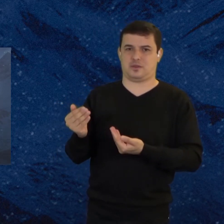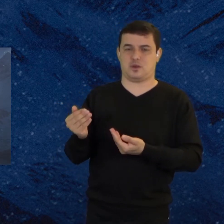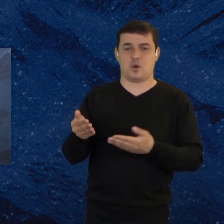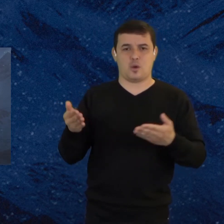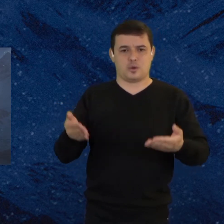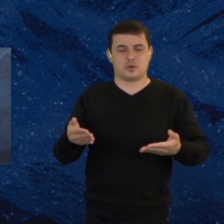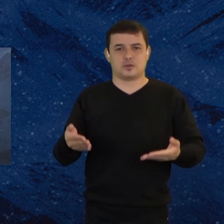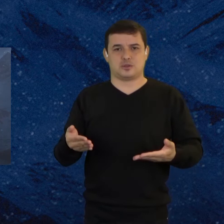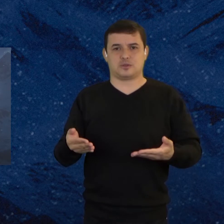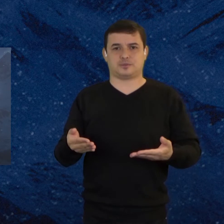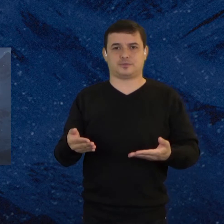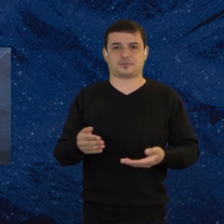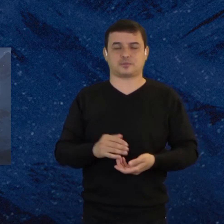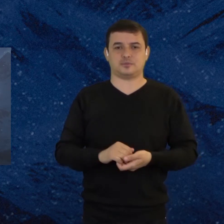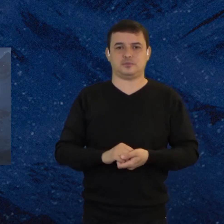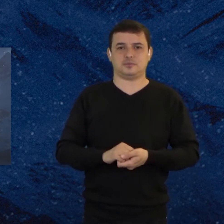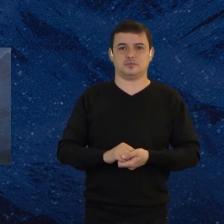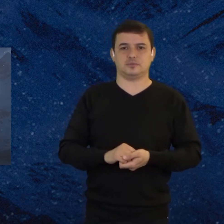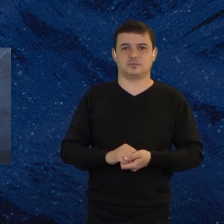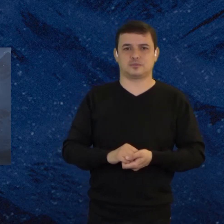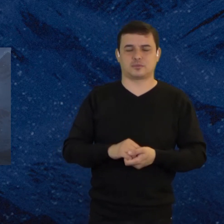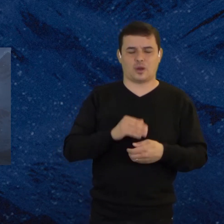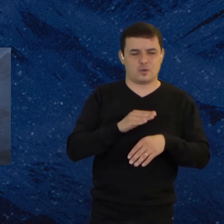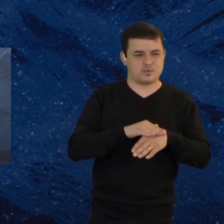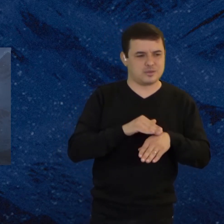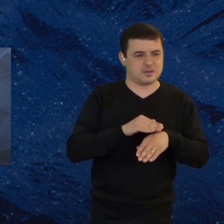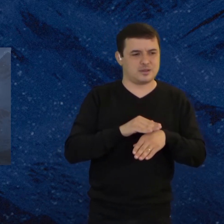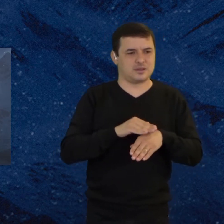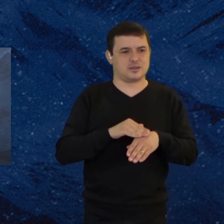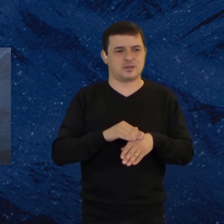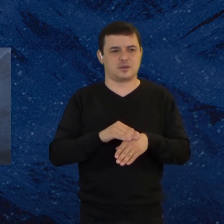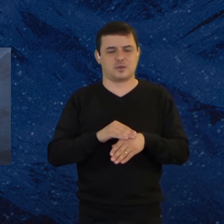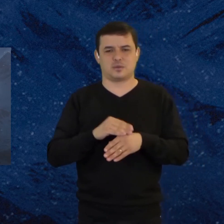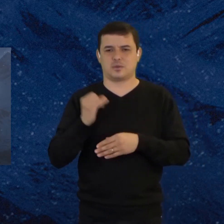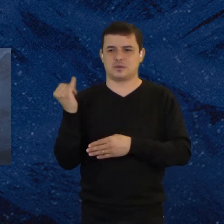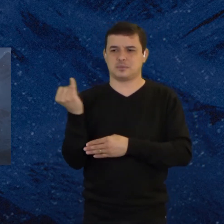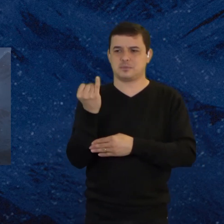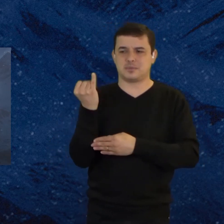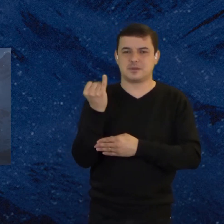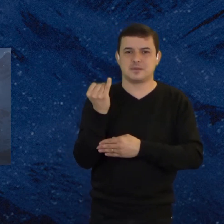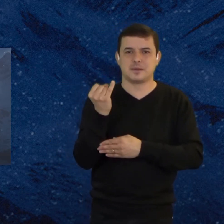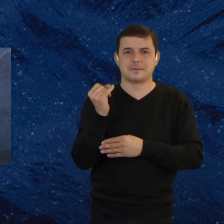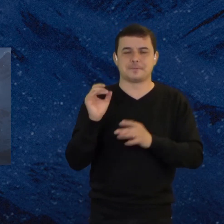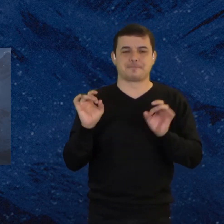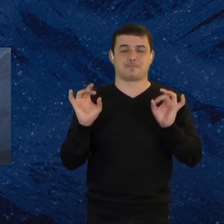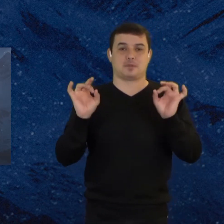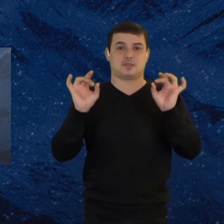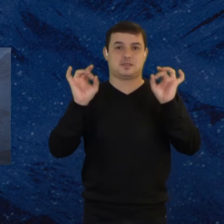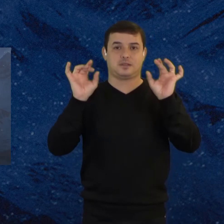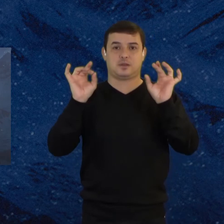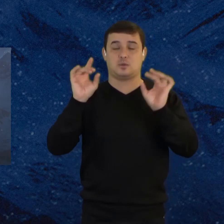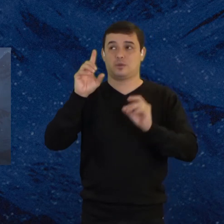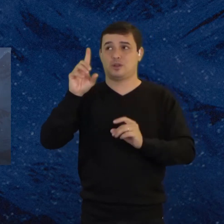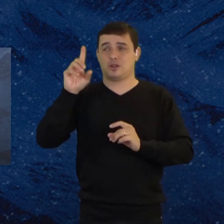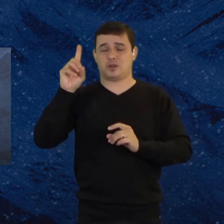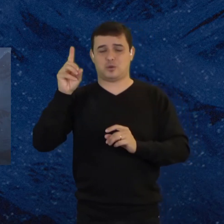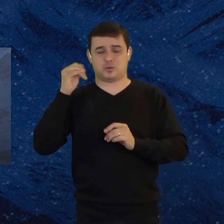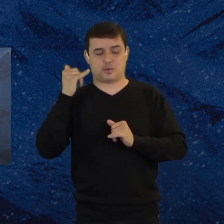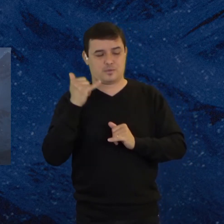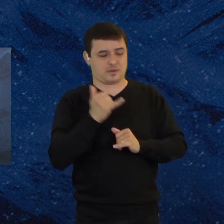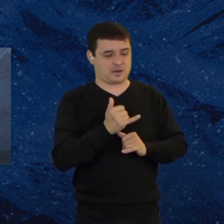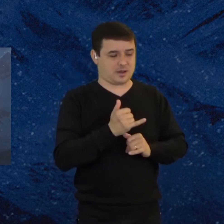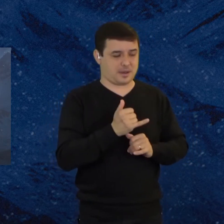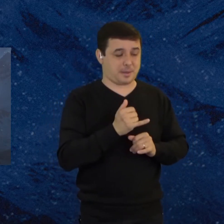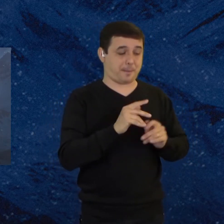hoje à noite, com todo carinho, essa proposta do Senhor. Quando os irmãos tocaram nessa porção